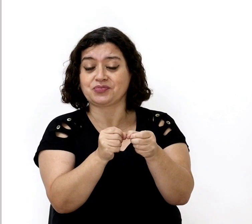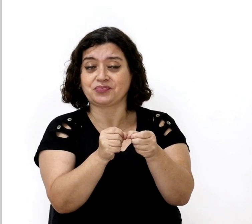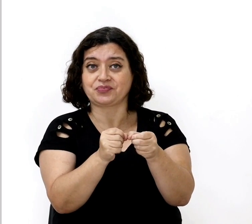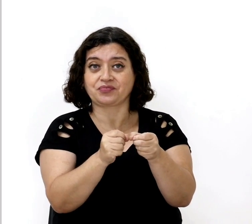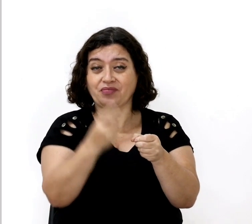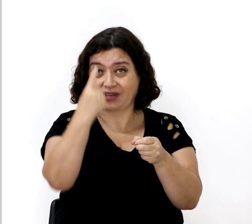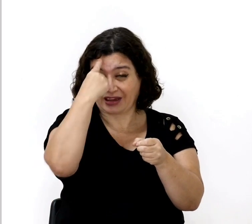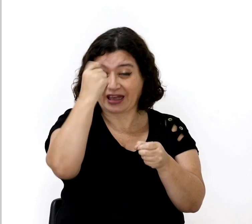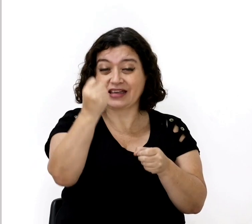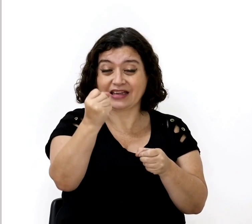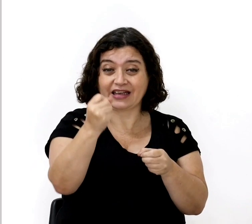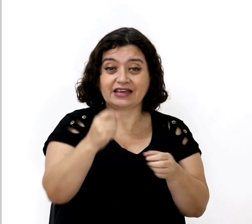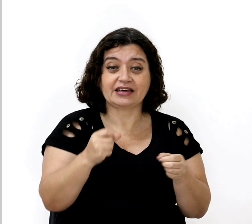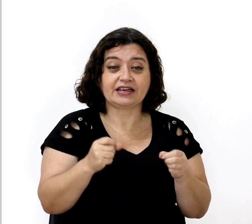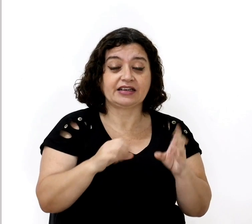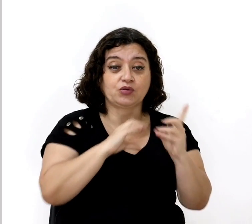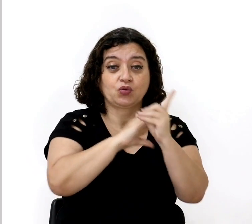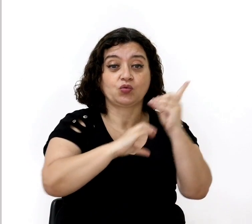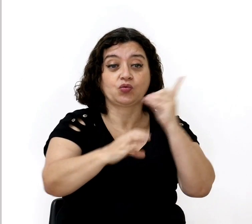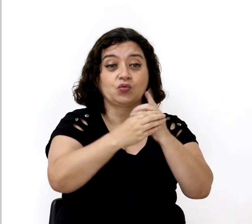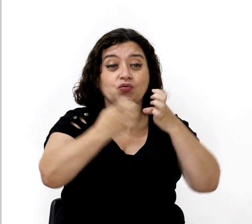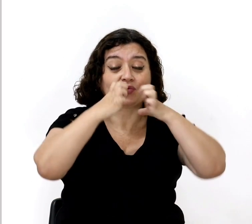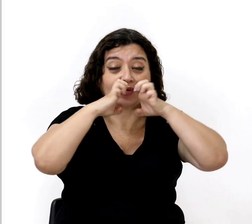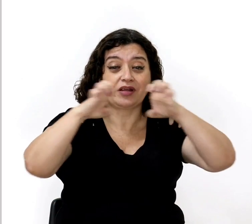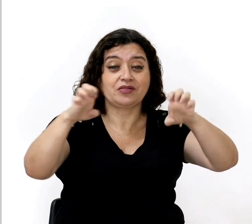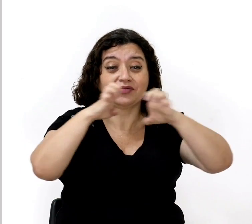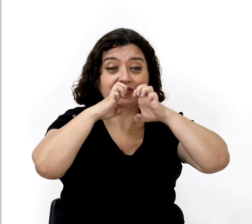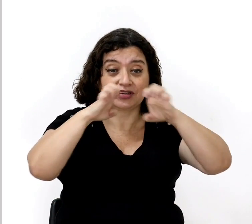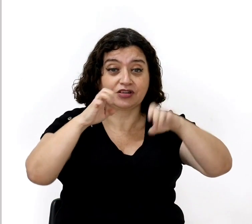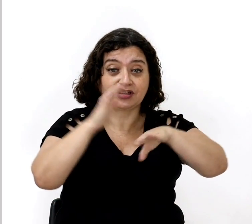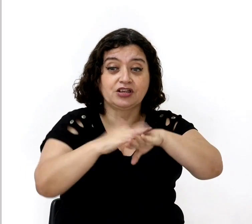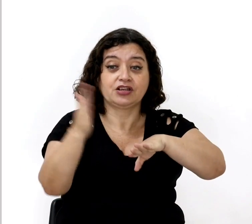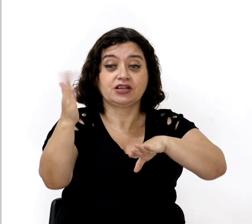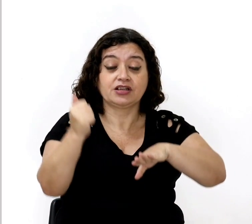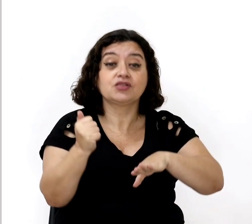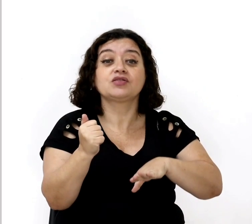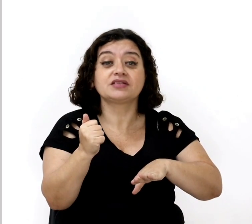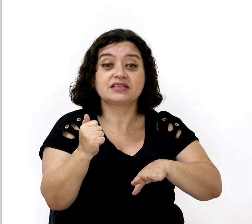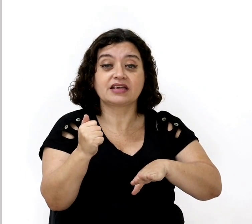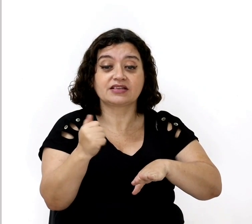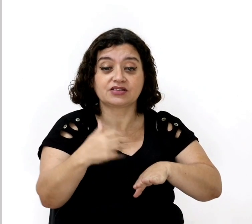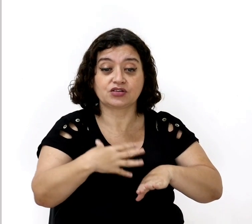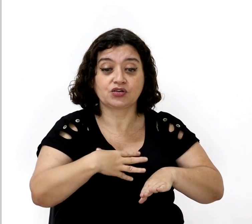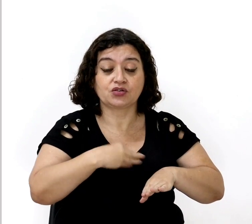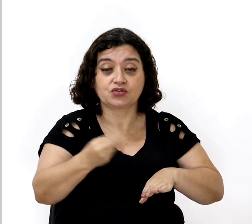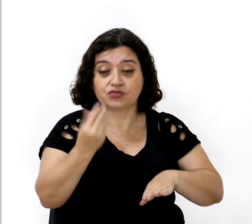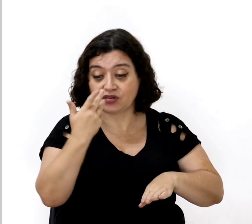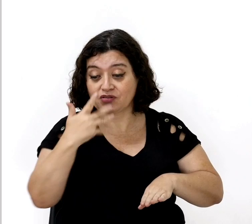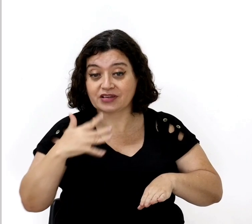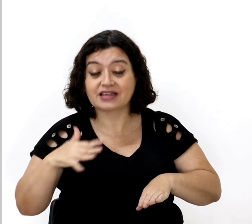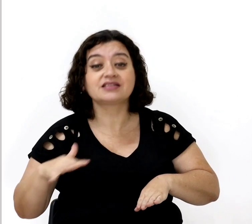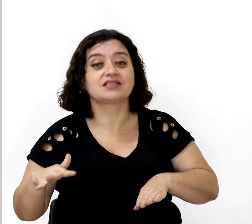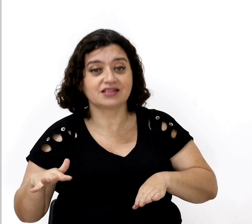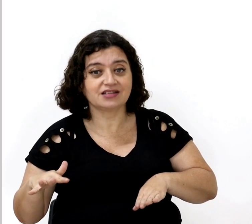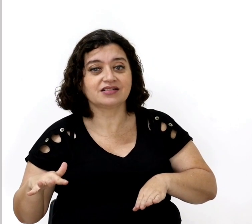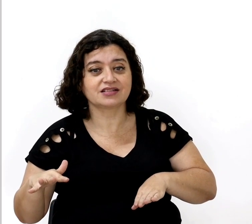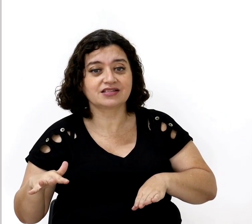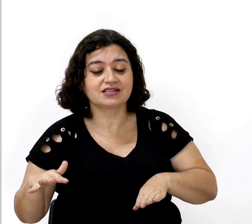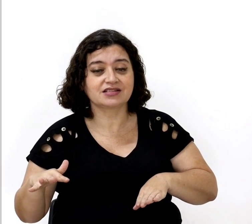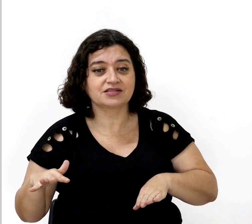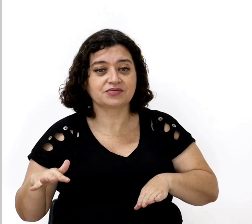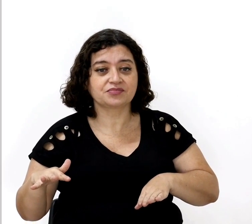a ideia é o seguinte, era fazer um culto evangelístico, que a gente trouxesse os filhos das crianças que estavam